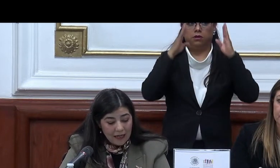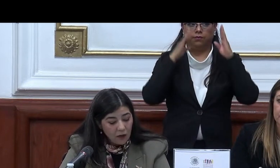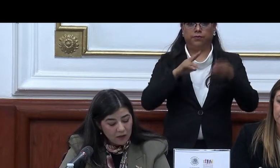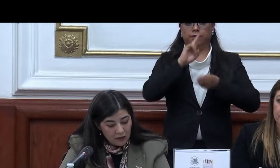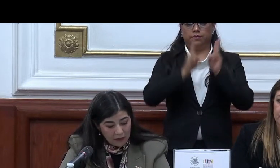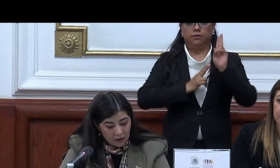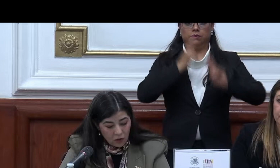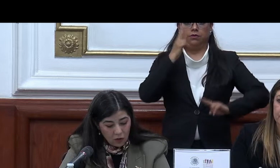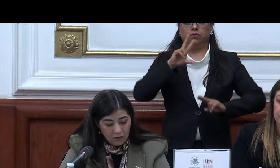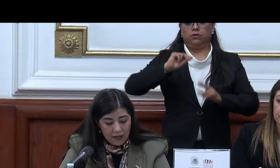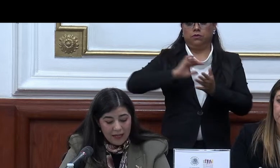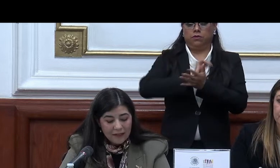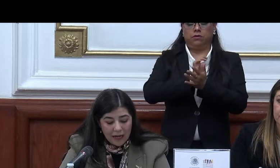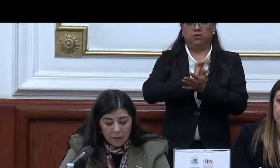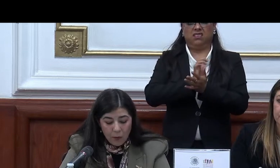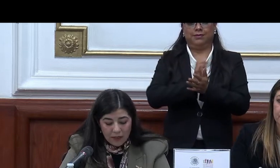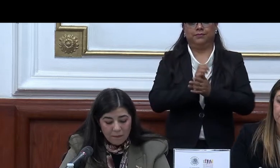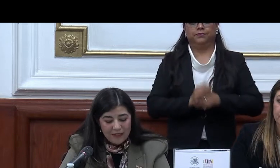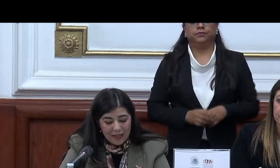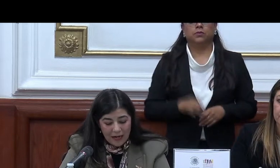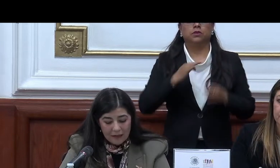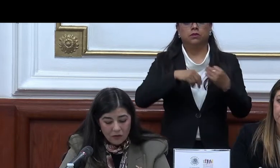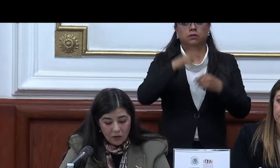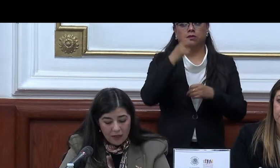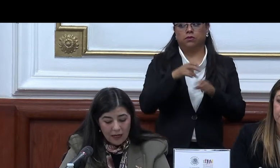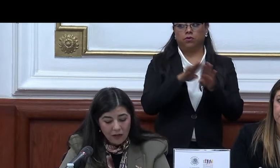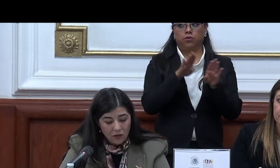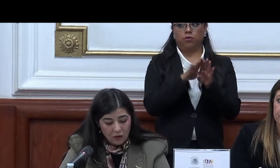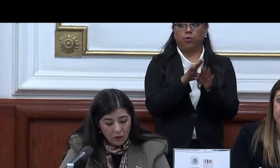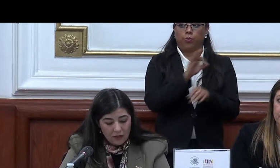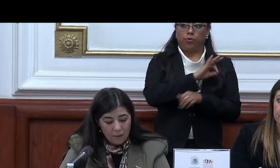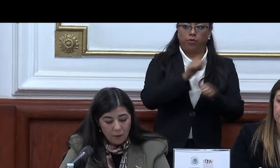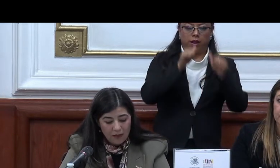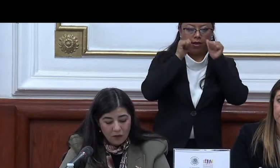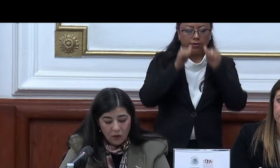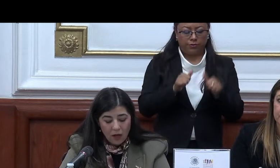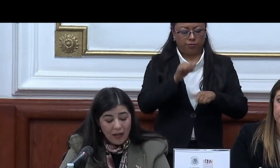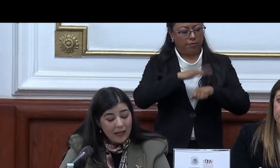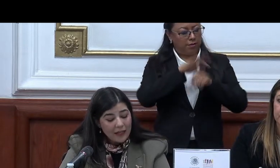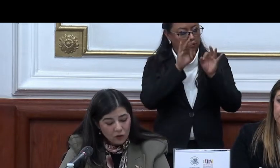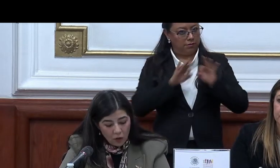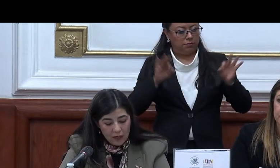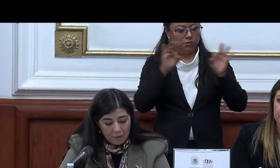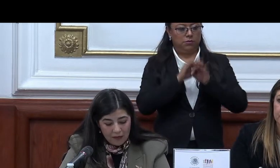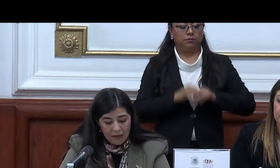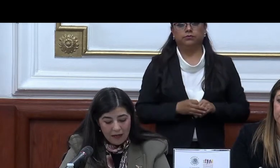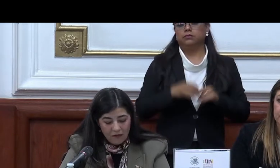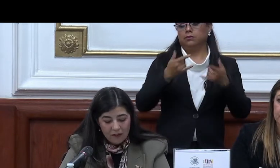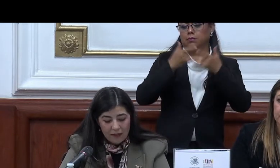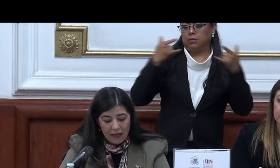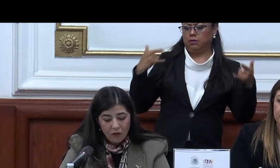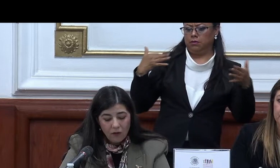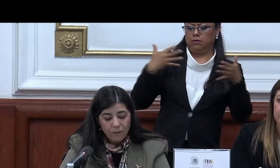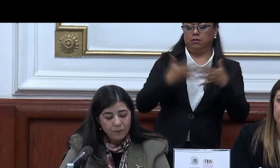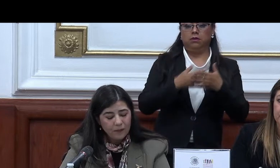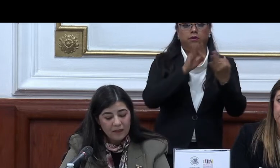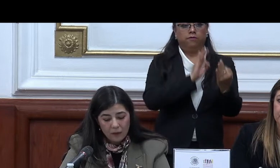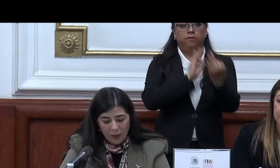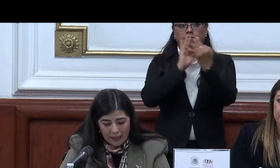universalidad y la no discriminación, esta ley pone especial atención en aquellos sectores de la población que históricamente han